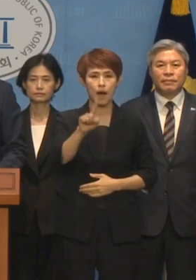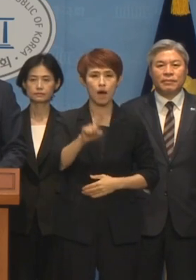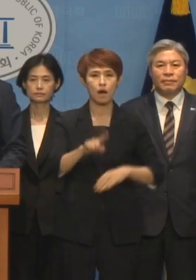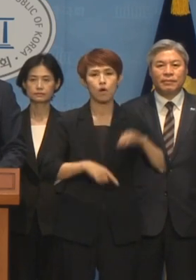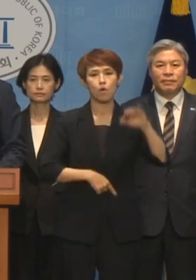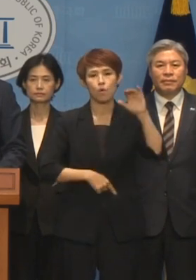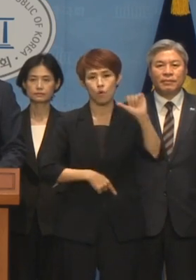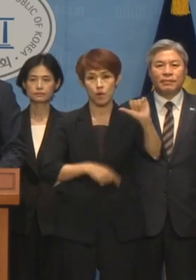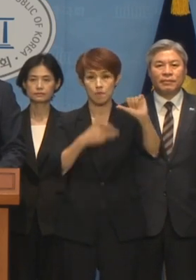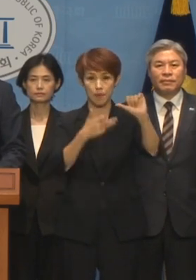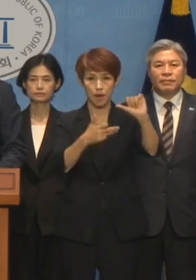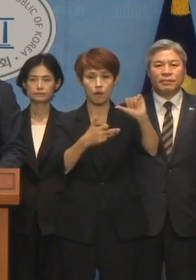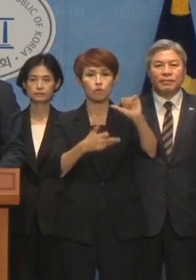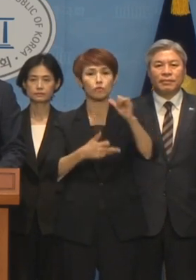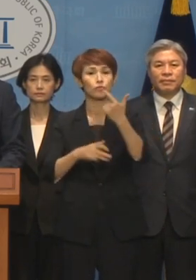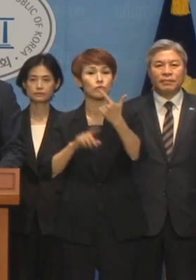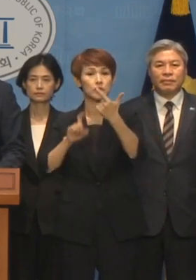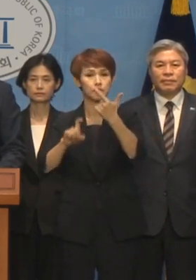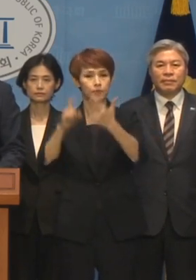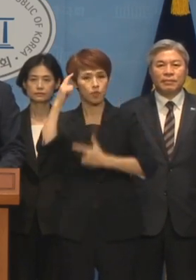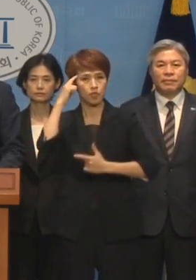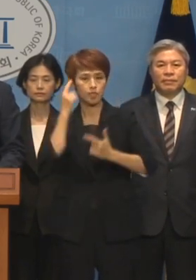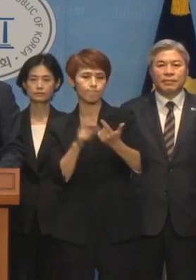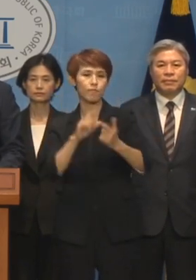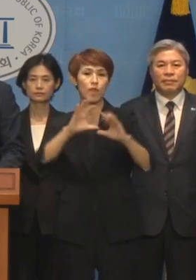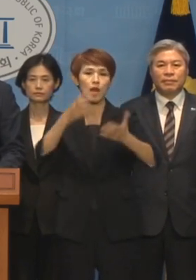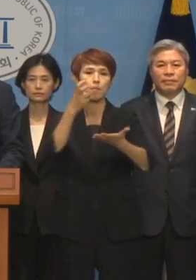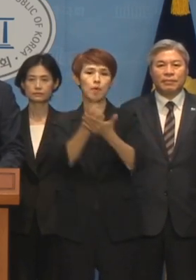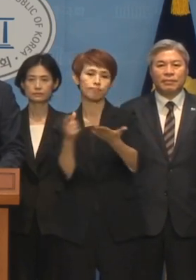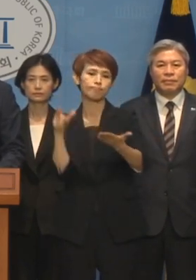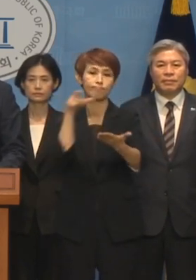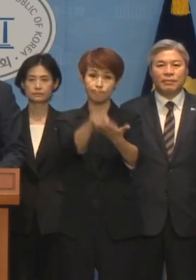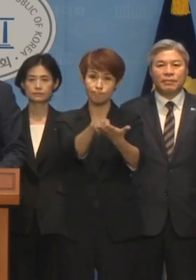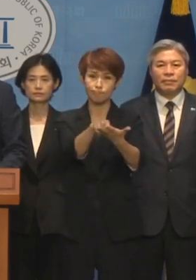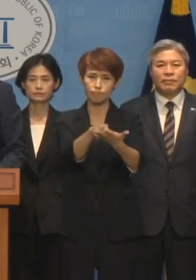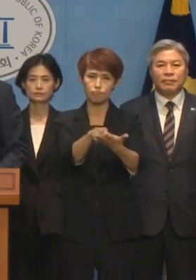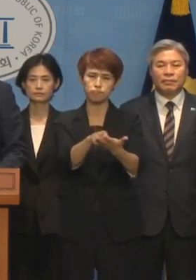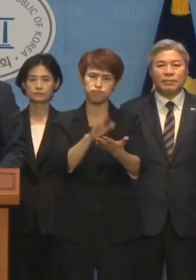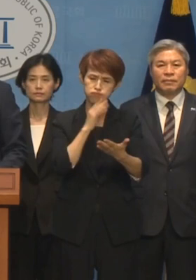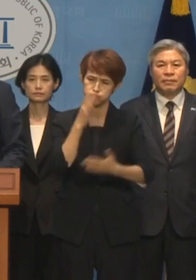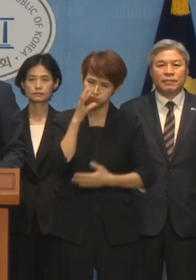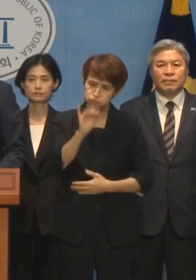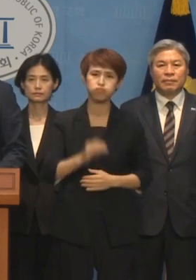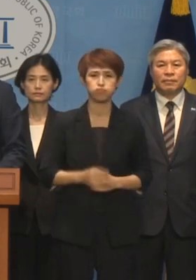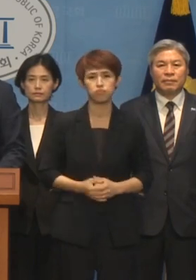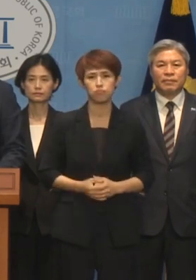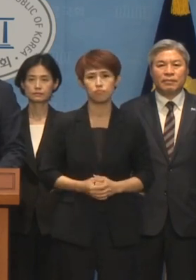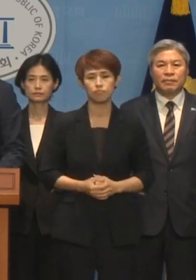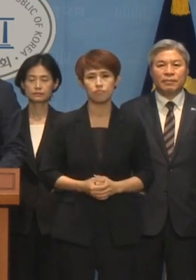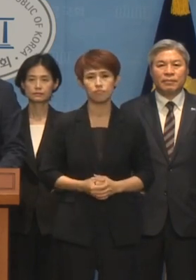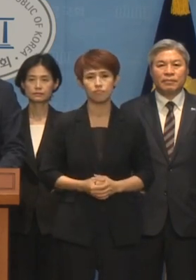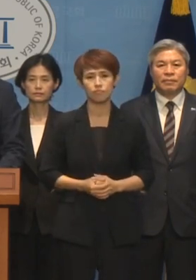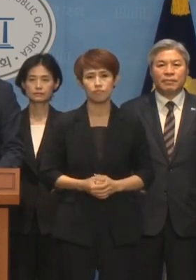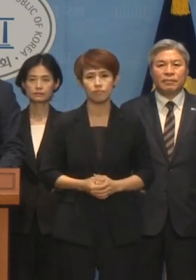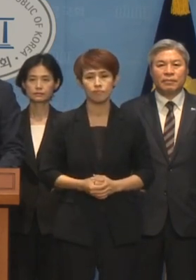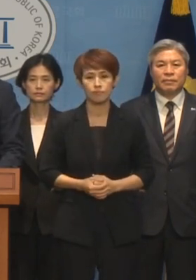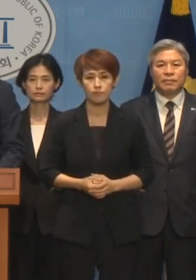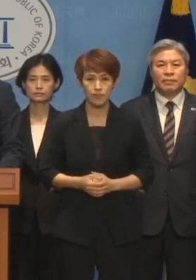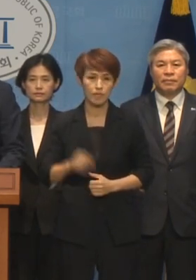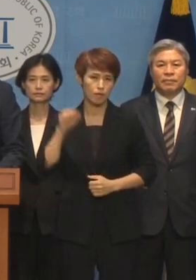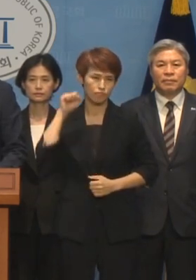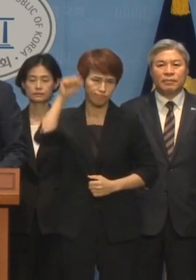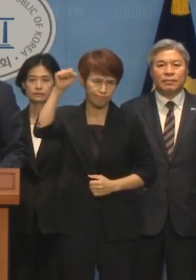5.18, 60 정신의 계승을 헌법에 수록하는 일은 지극히 당연한 일입니다. 이들